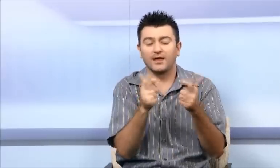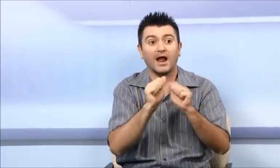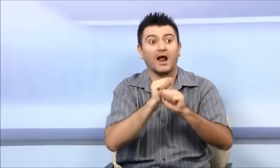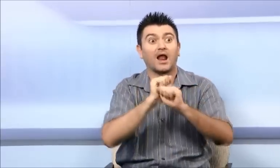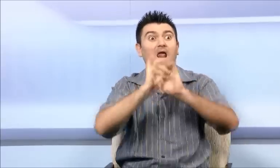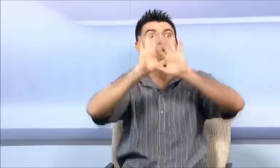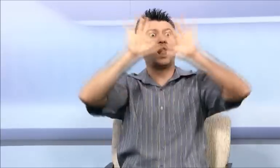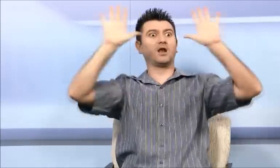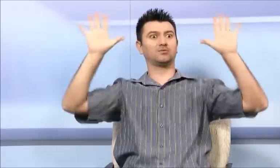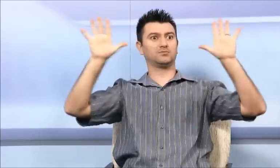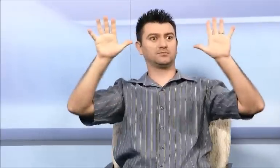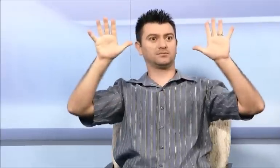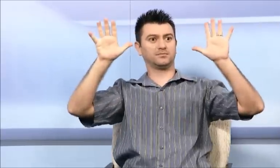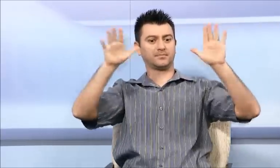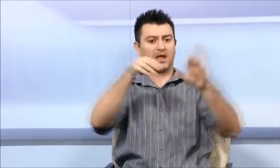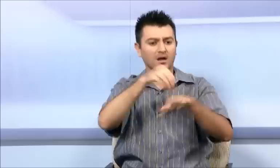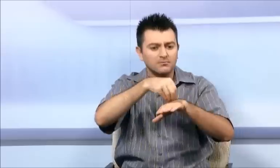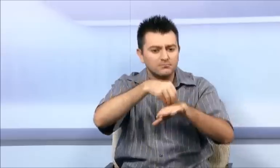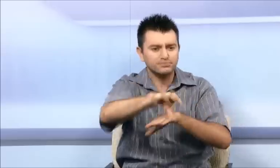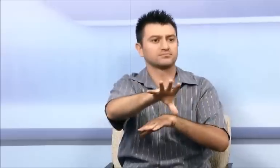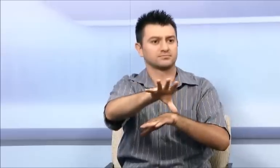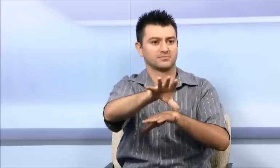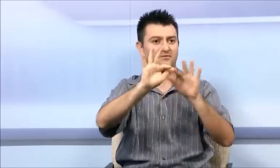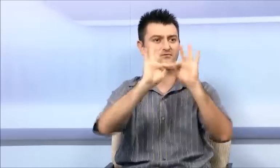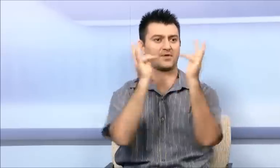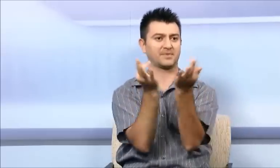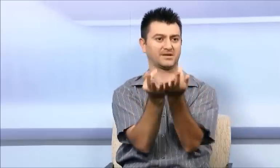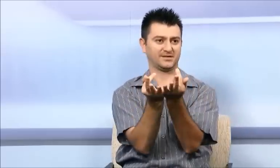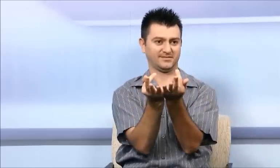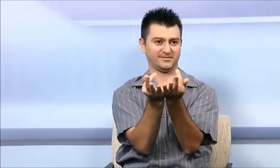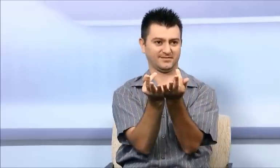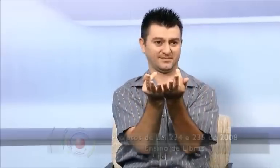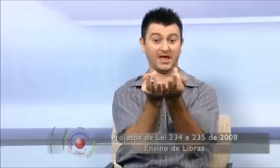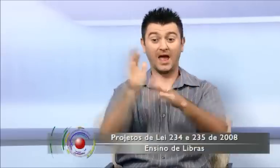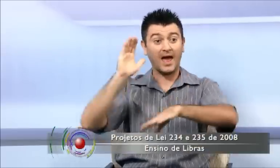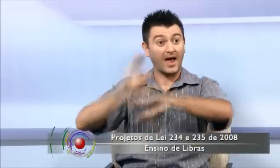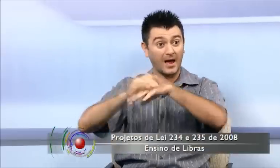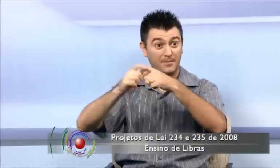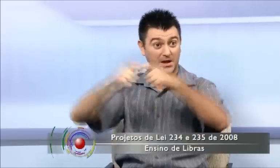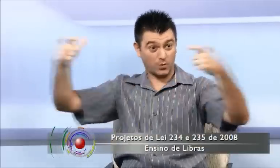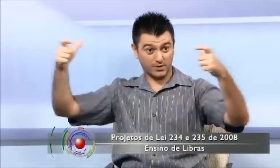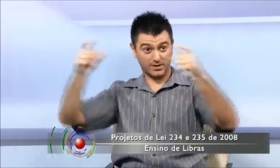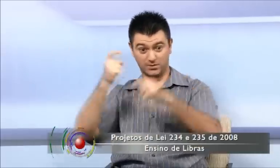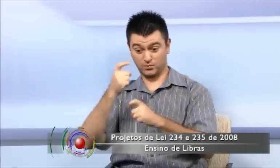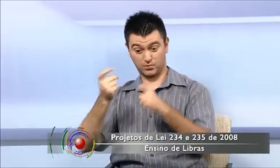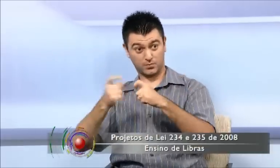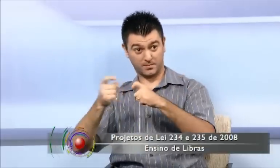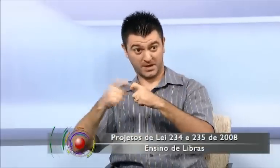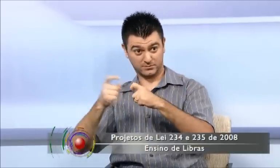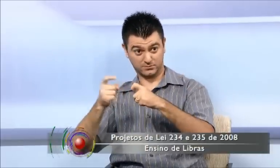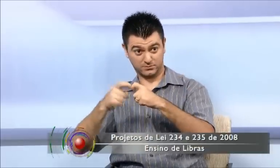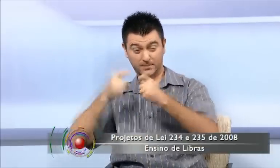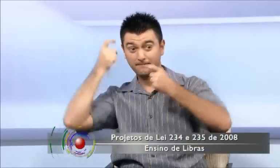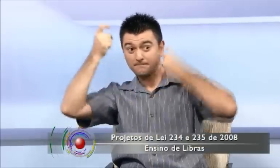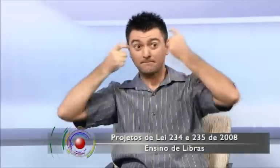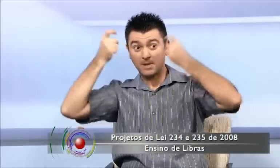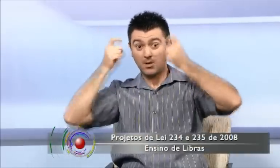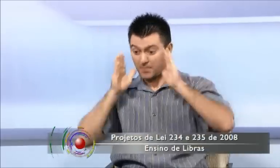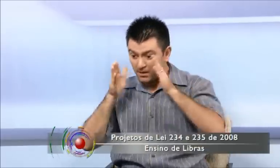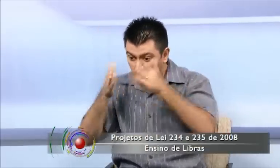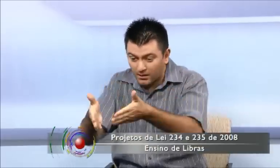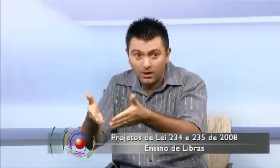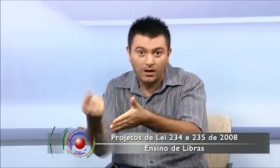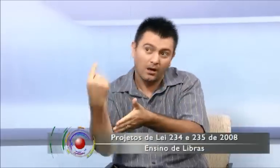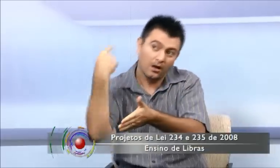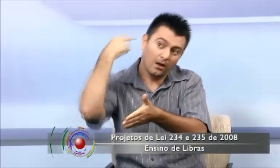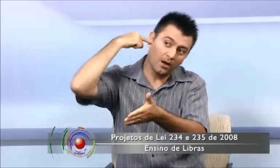pessoas, porque as pessoas ainda não entenderam com clareza essa questão. A família precisa compreender.